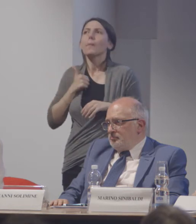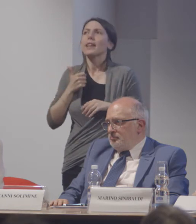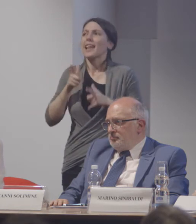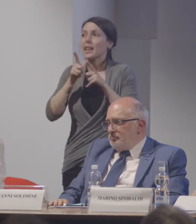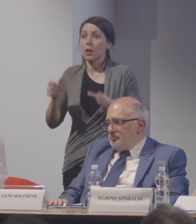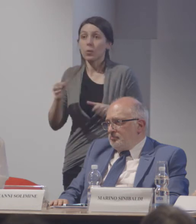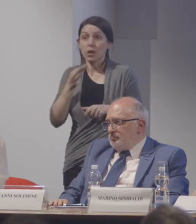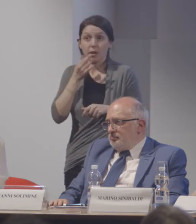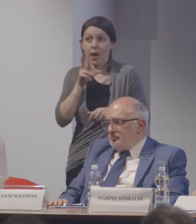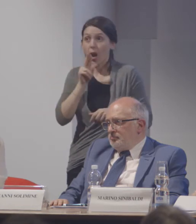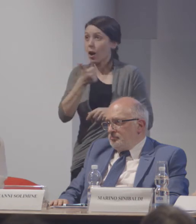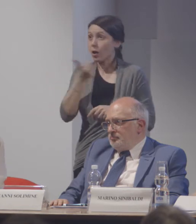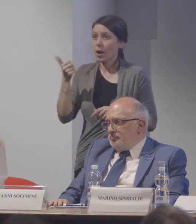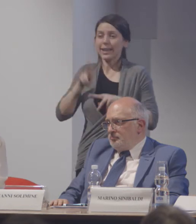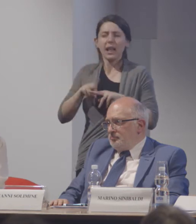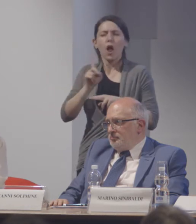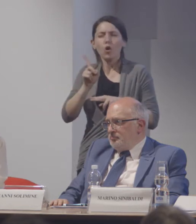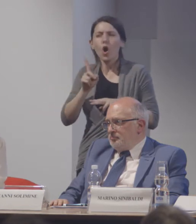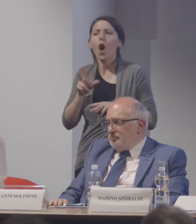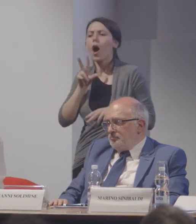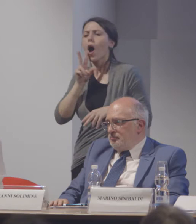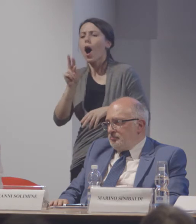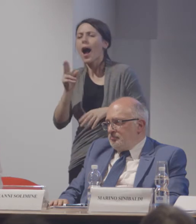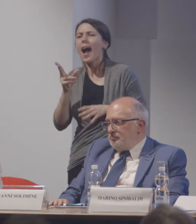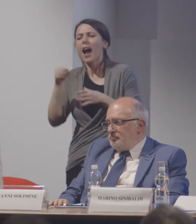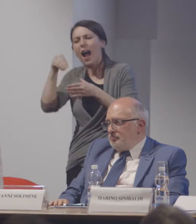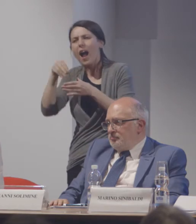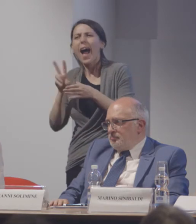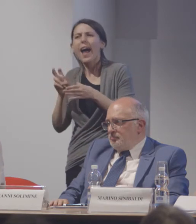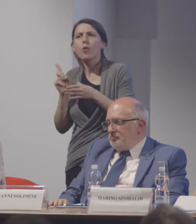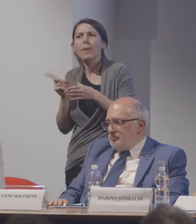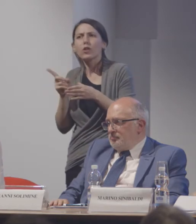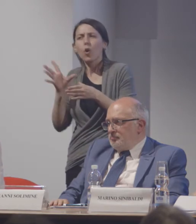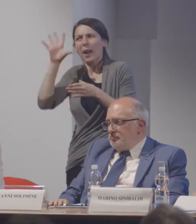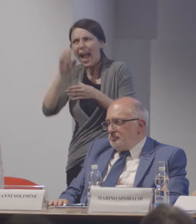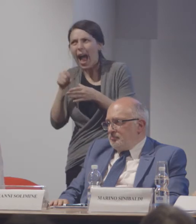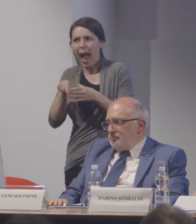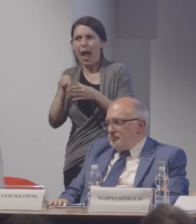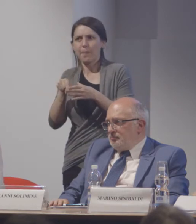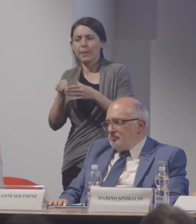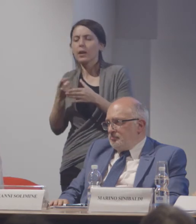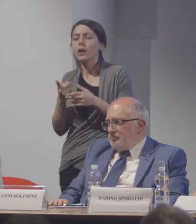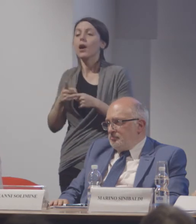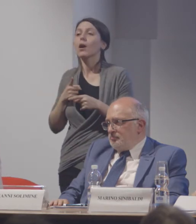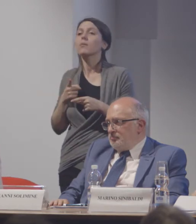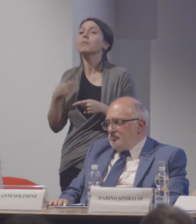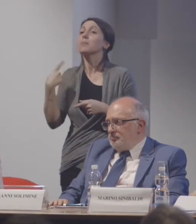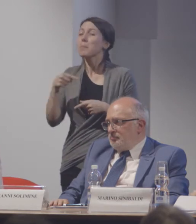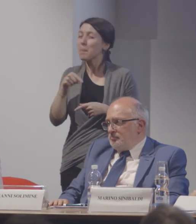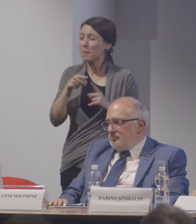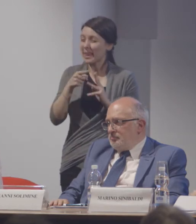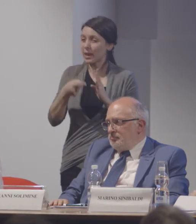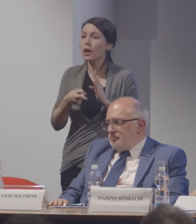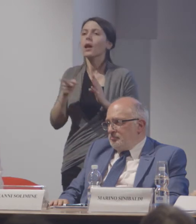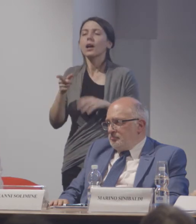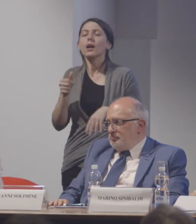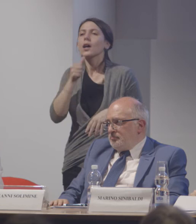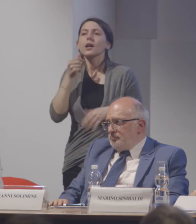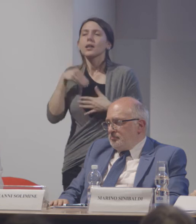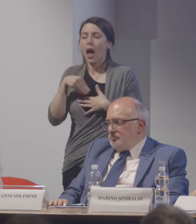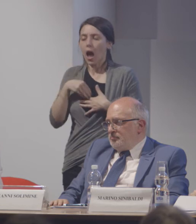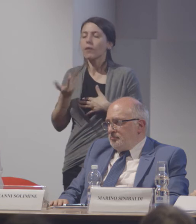bene l'italiano, ma capire di che cosa si parla e di che cosa si tratta, necessarie a comprendere e muoversi in